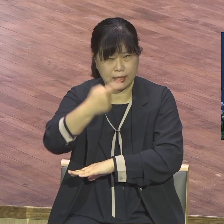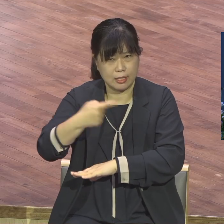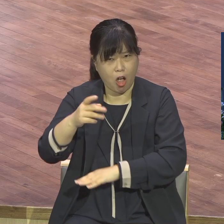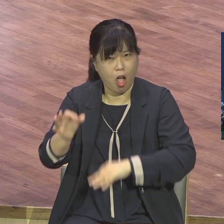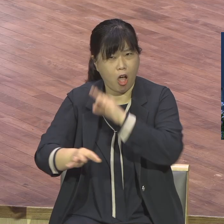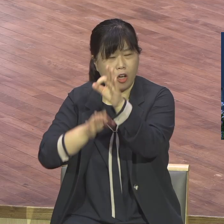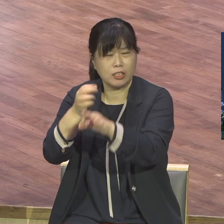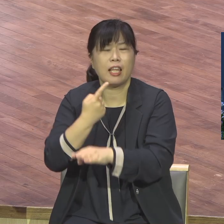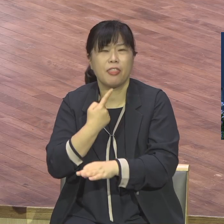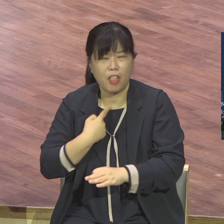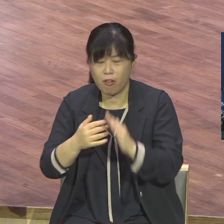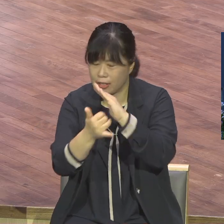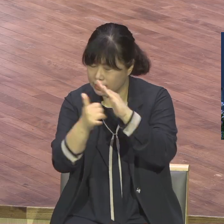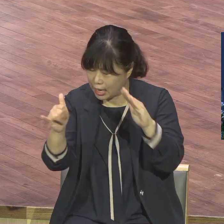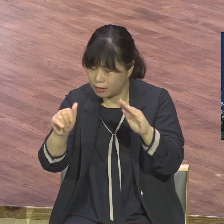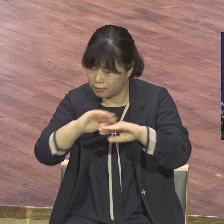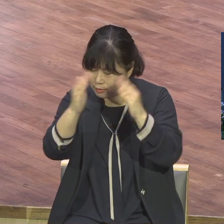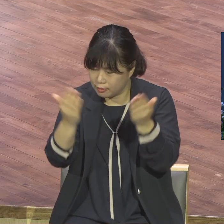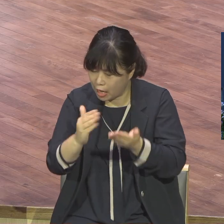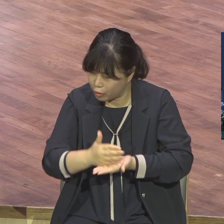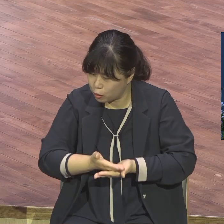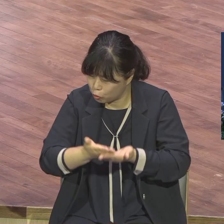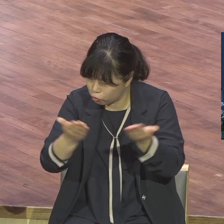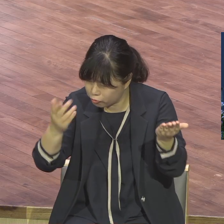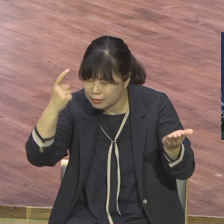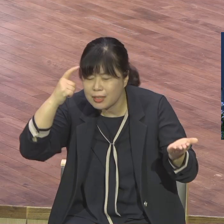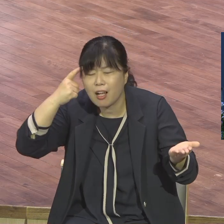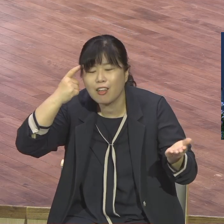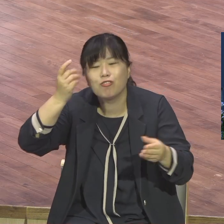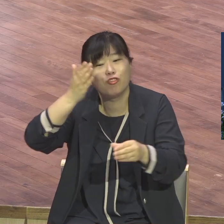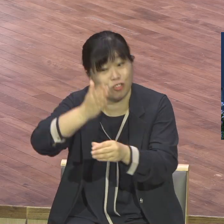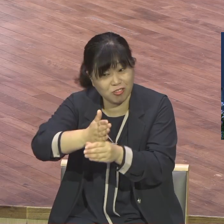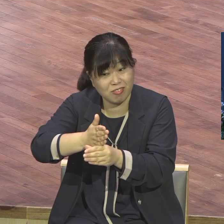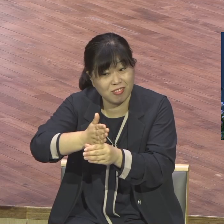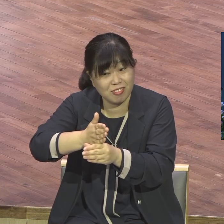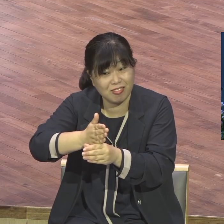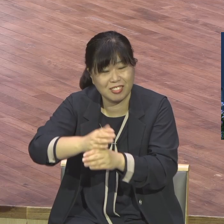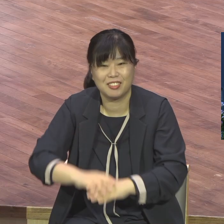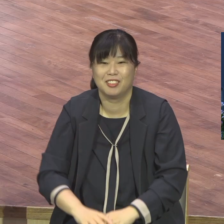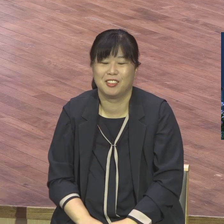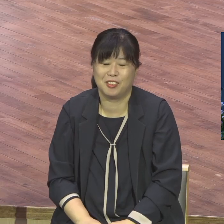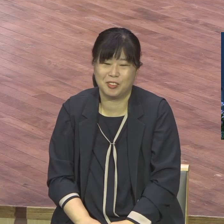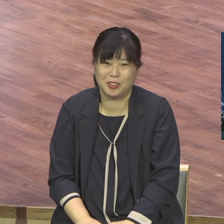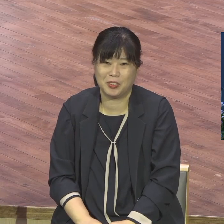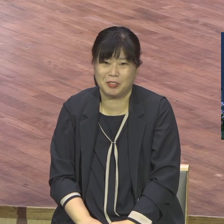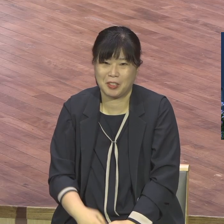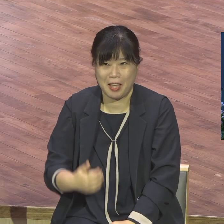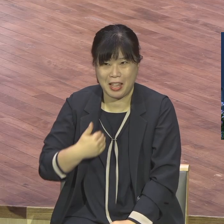공급해 줘야 되겠다. 그럼 아는 사람은 어떻게 하느냐 잘 모르겠습니다. 어떻든